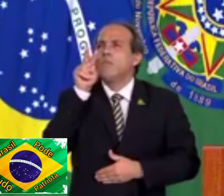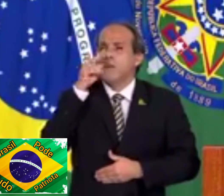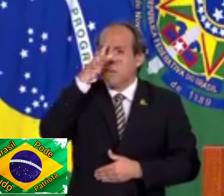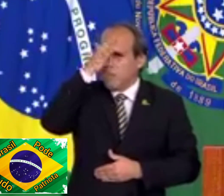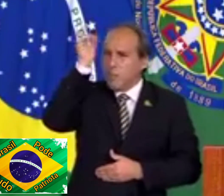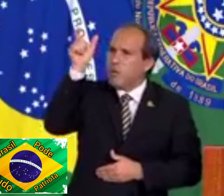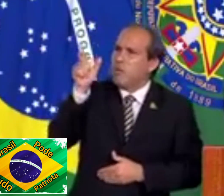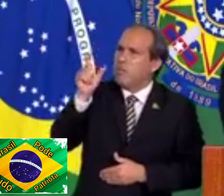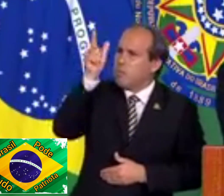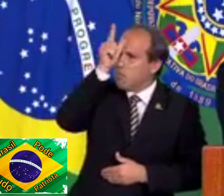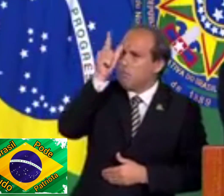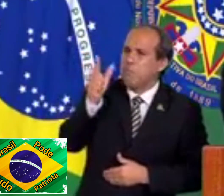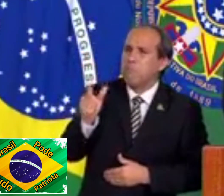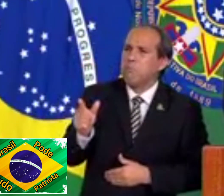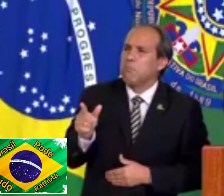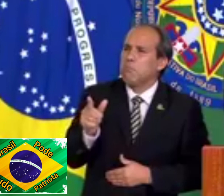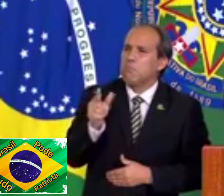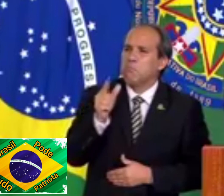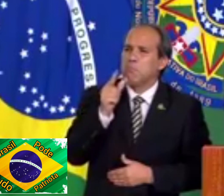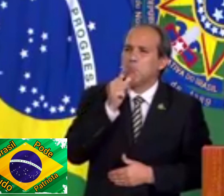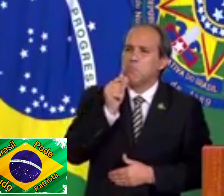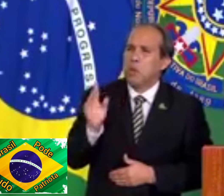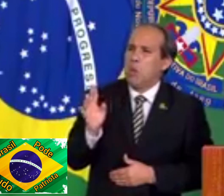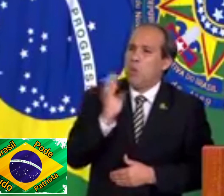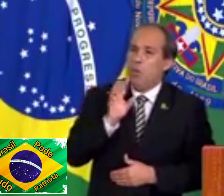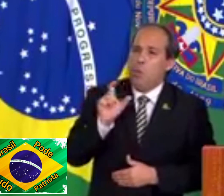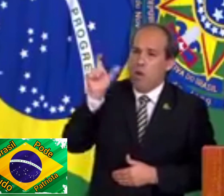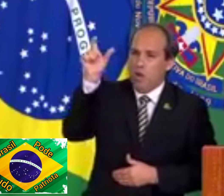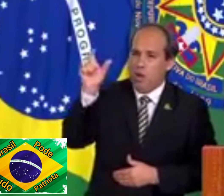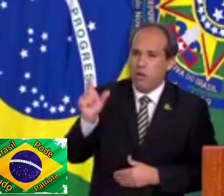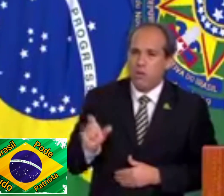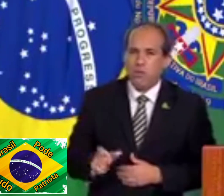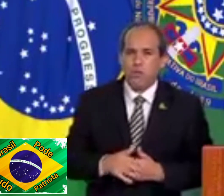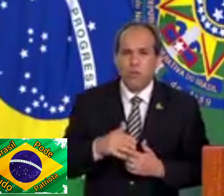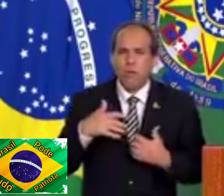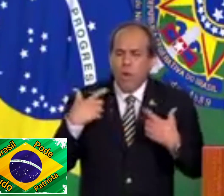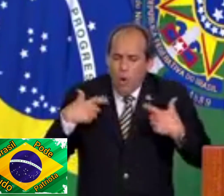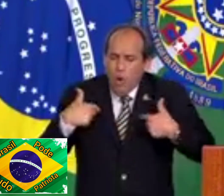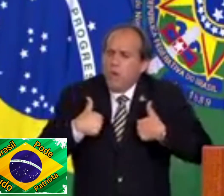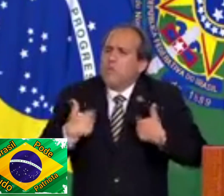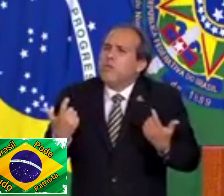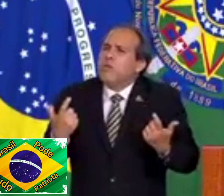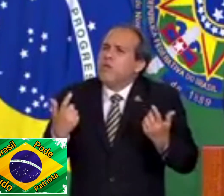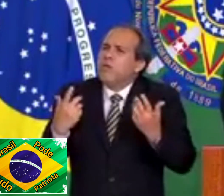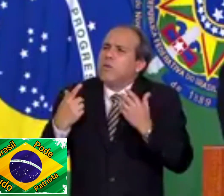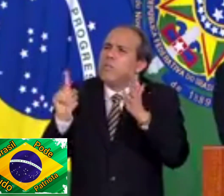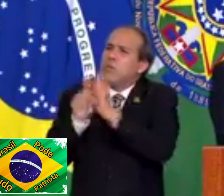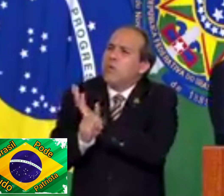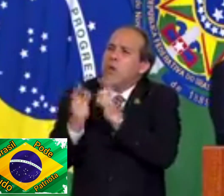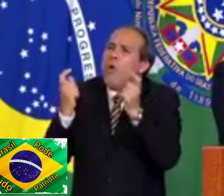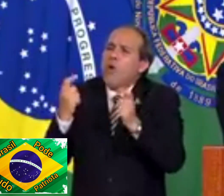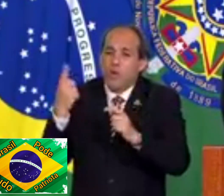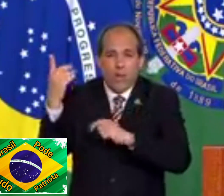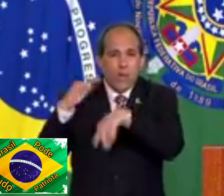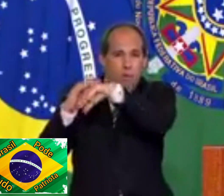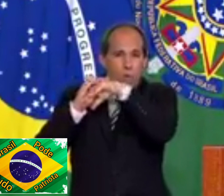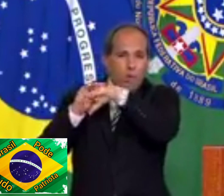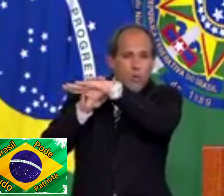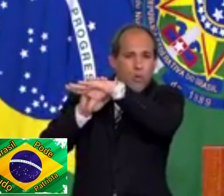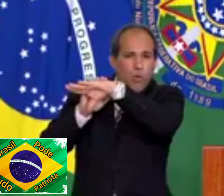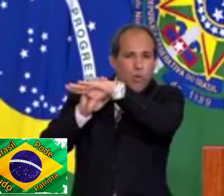menor ideia quem era. Eu não sabia onde estava. E ela conversava comigo